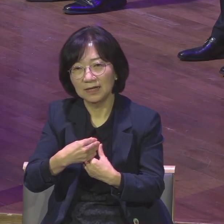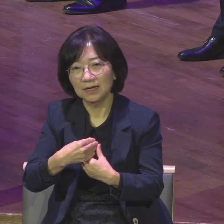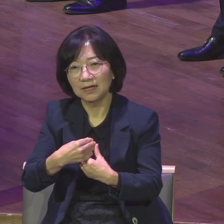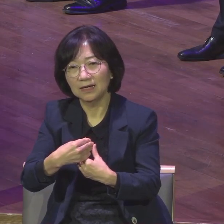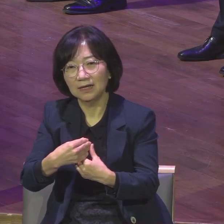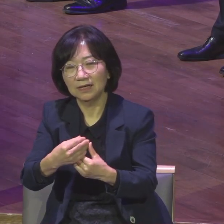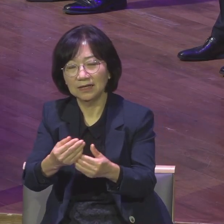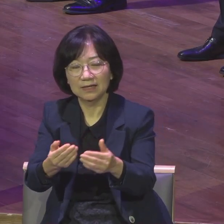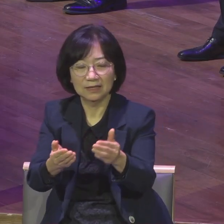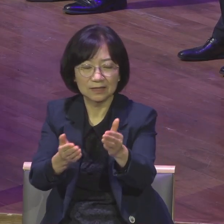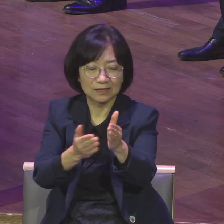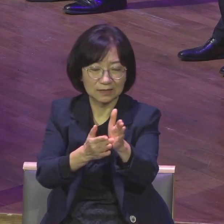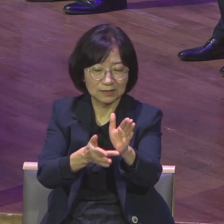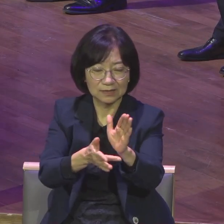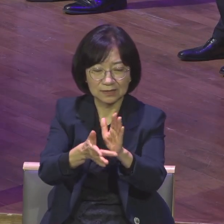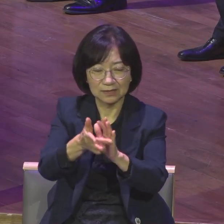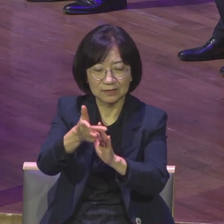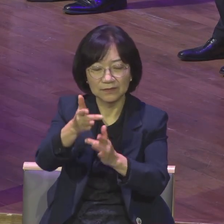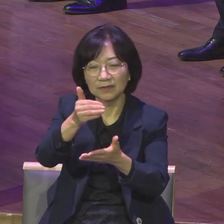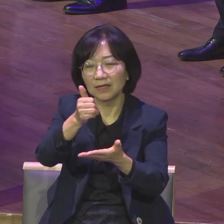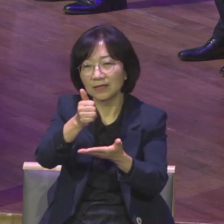안심하라.